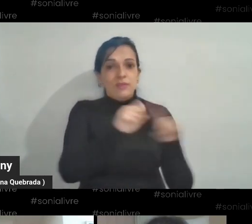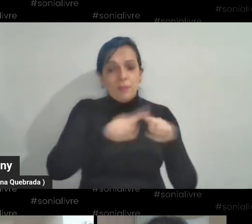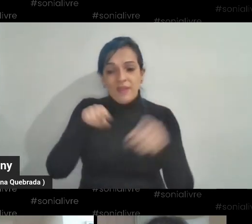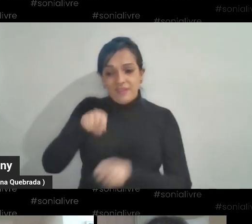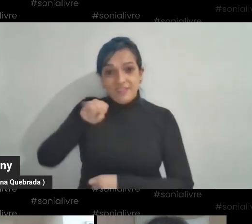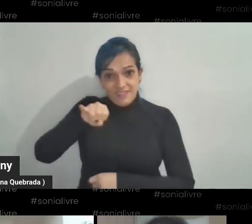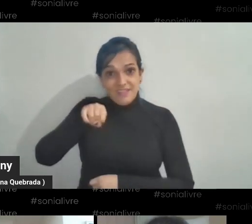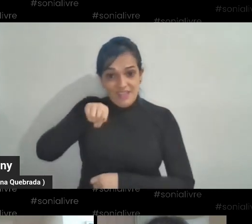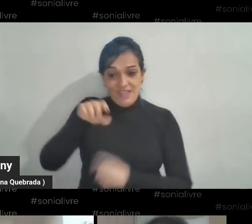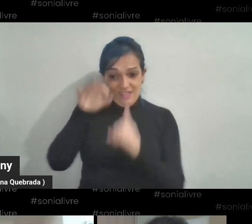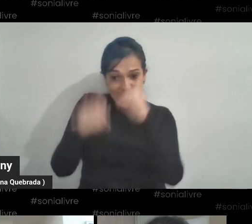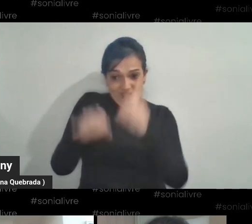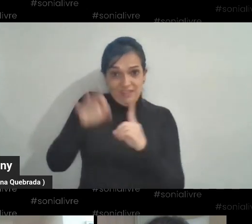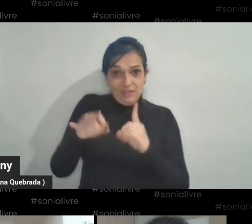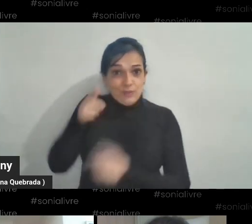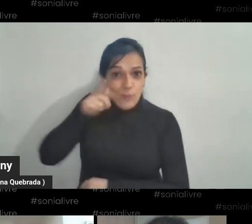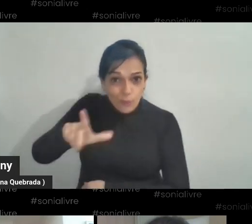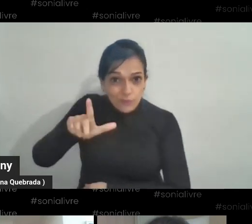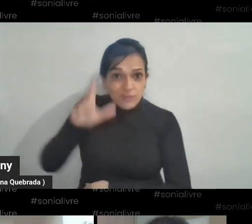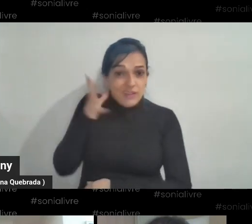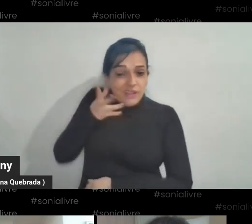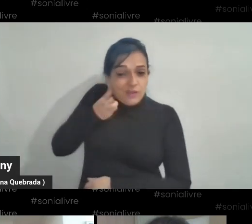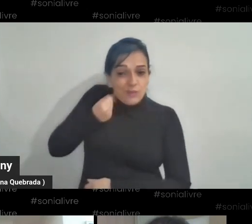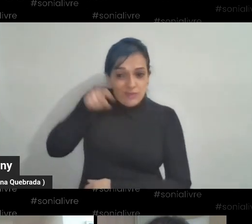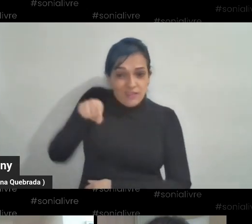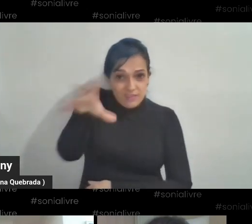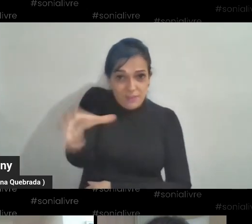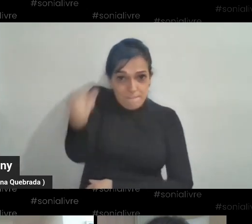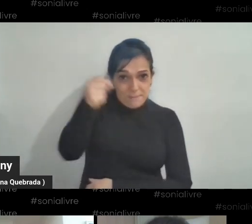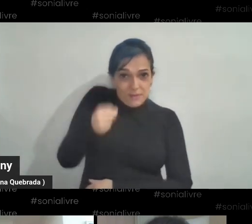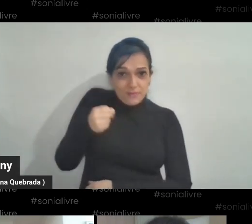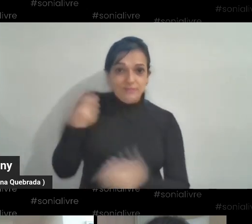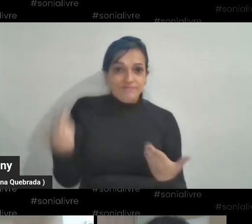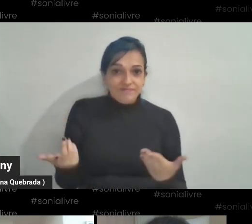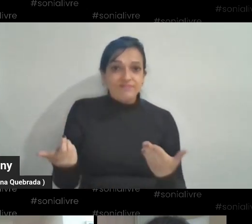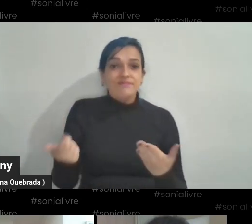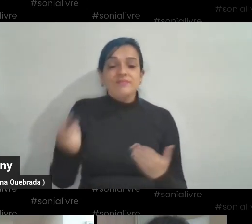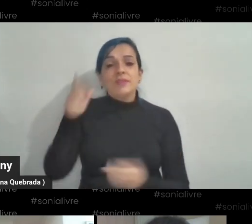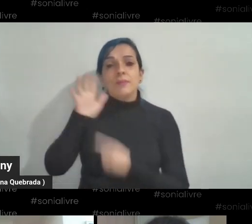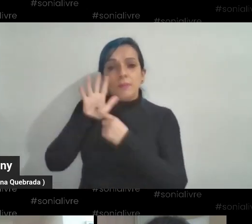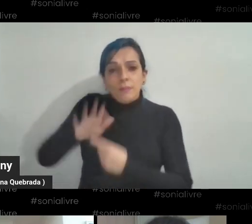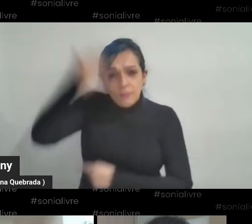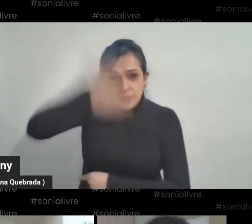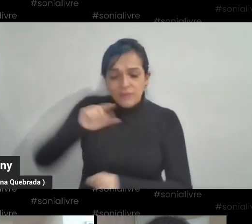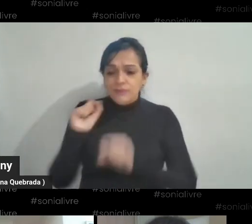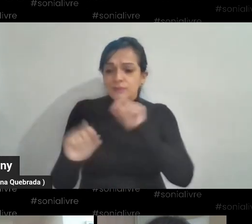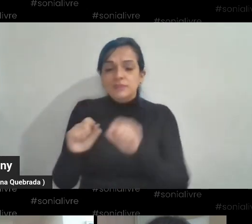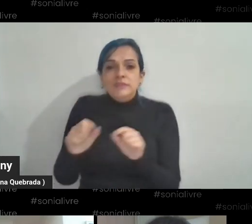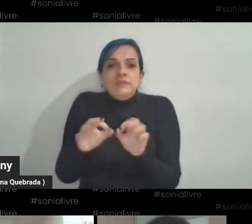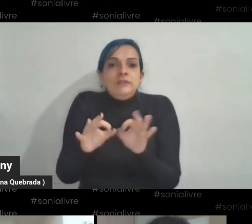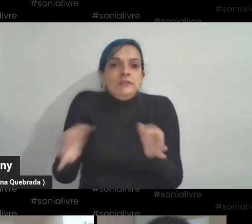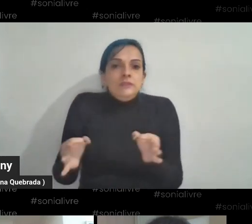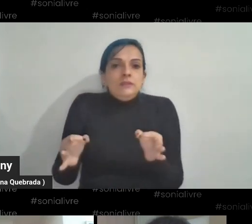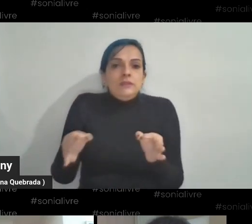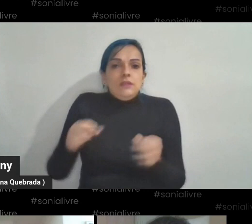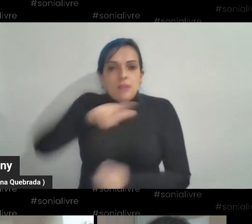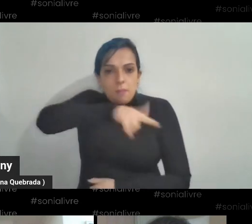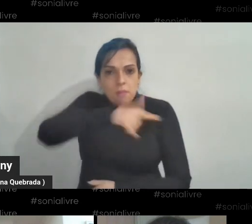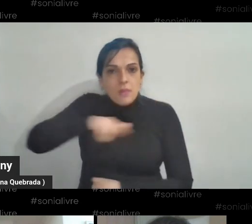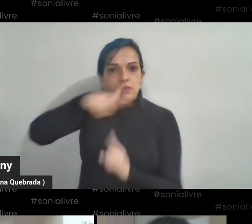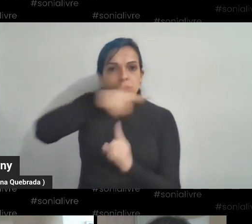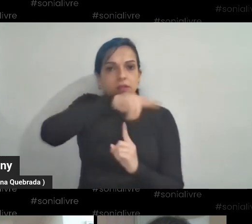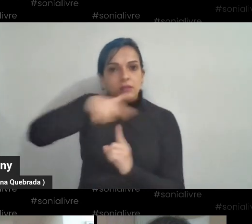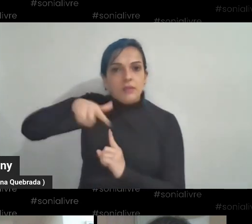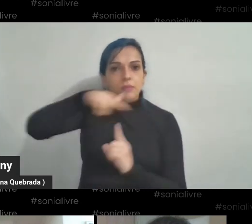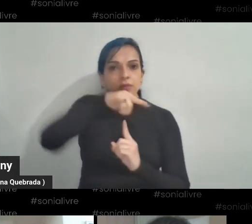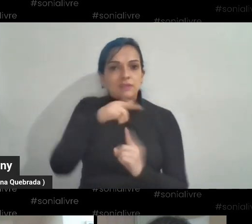assinando um atestado de posse sobre a vida de Sônia. E é como se ele estivesse fazendo simplesmente uma manipulação para se livrar